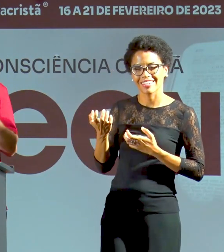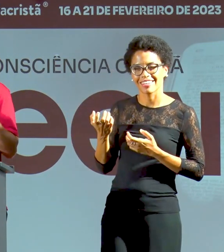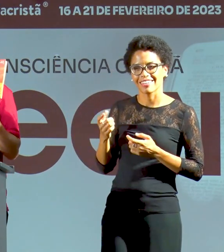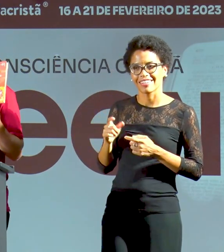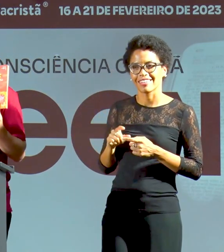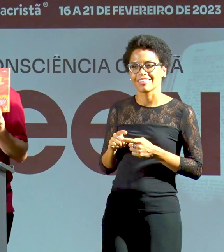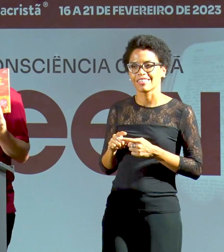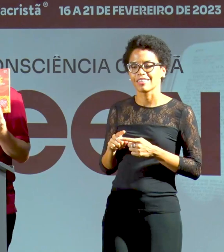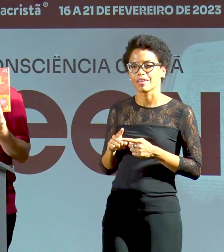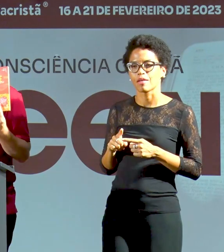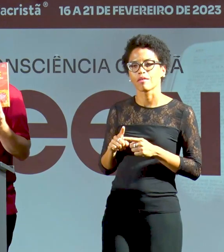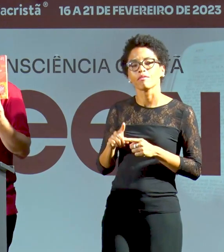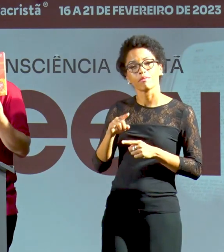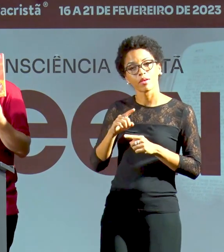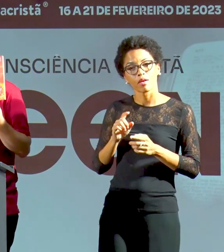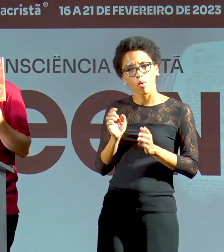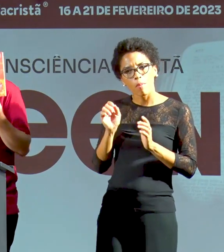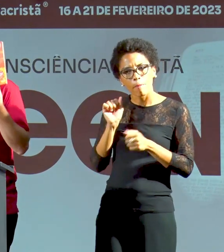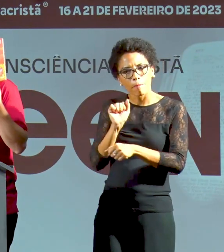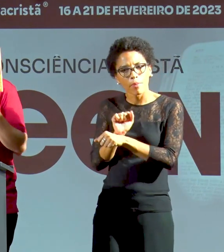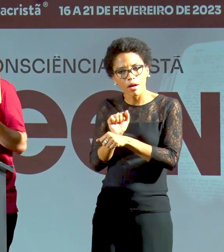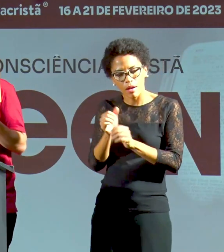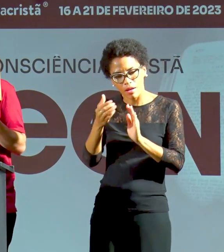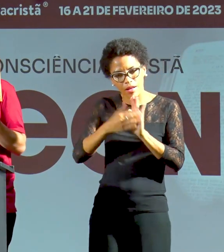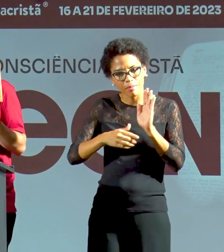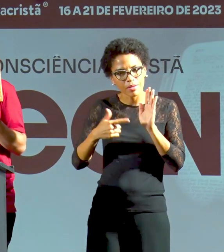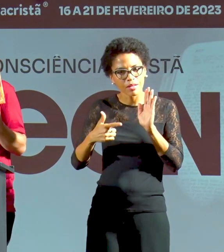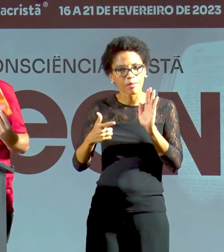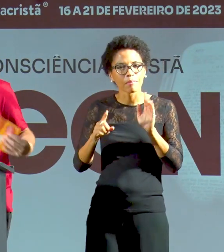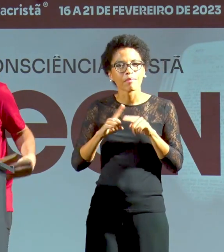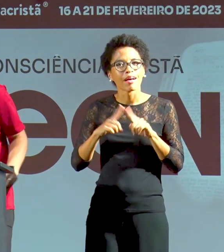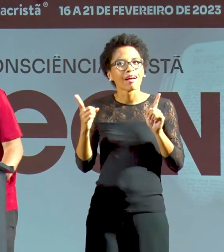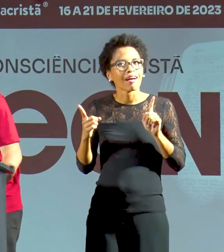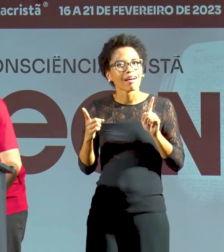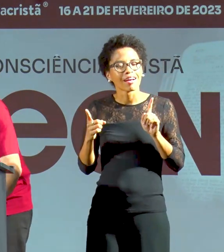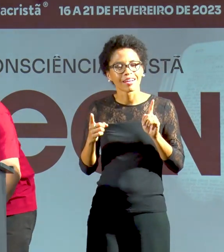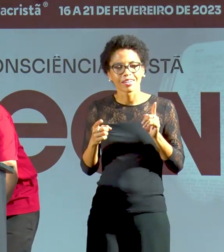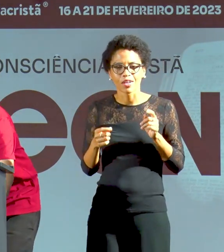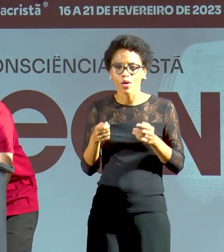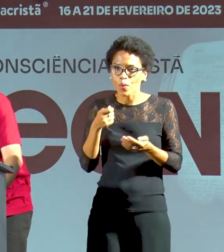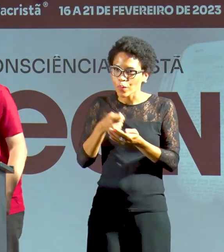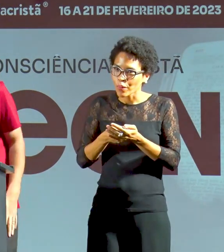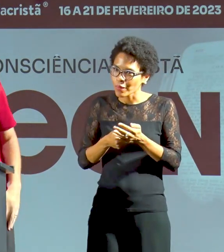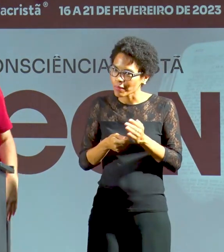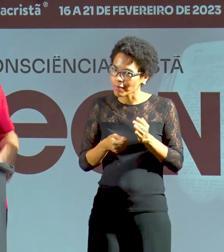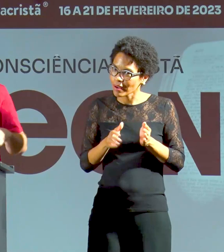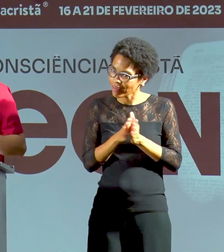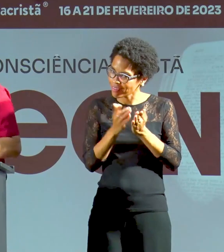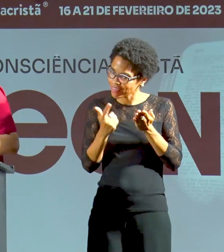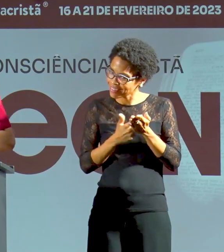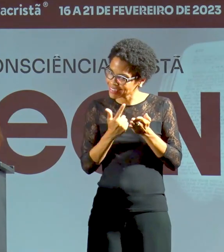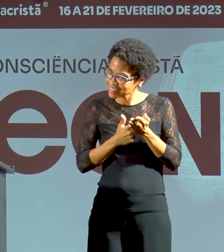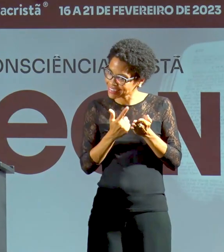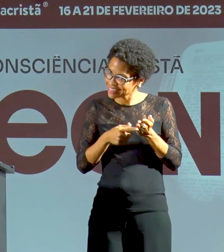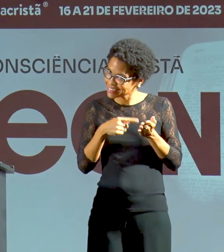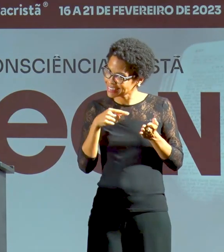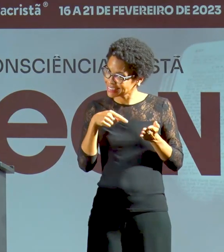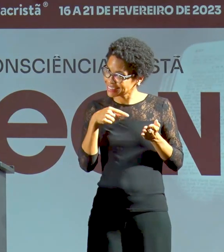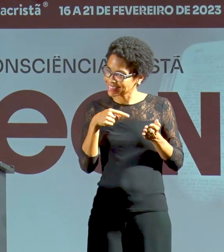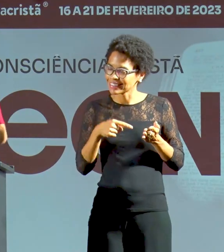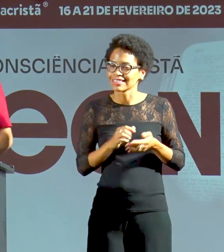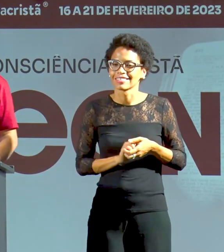compre aqui você terá o restante tá bom vamos lá